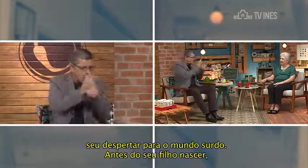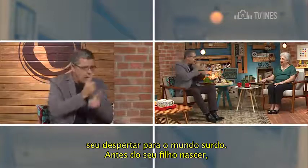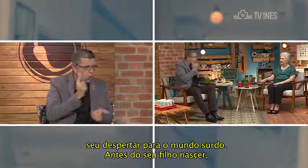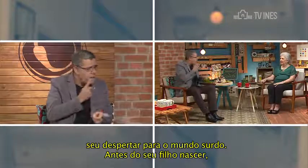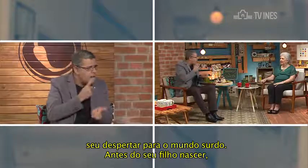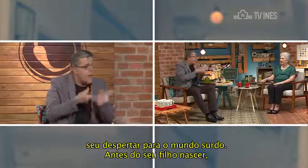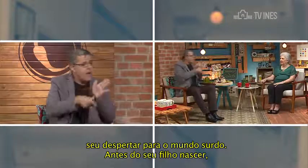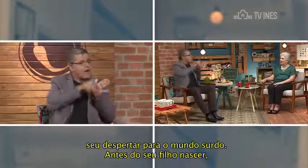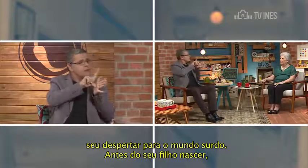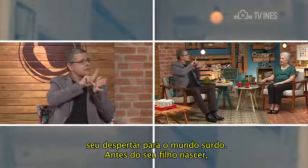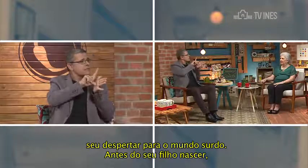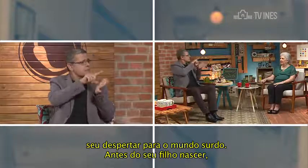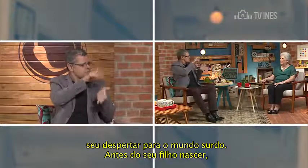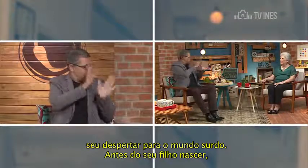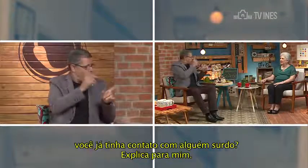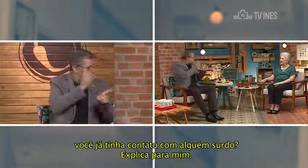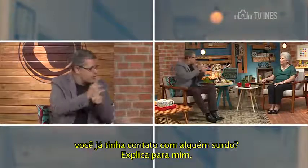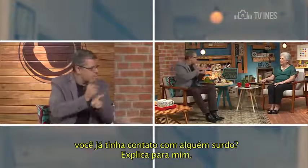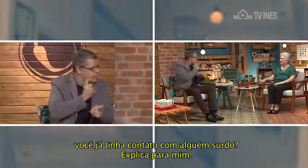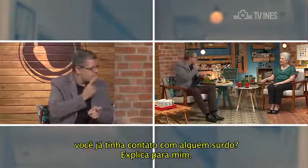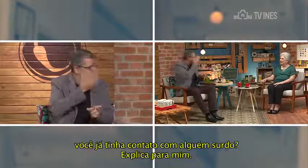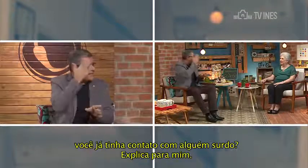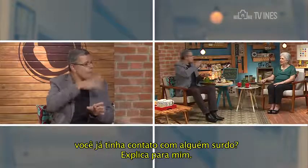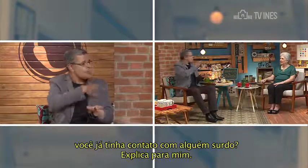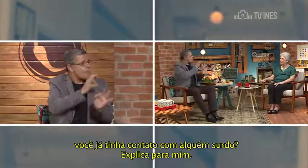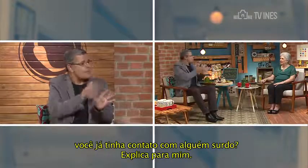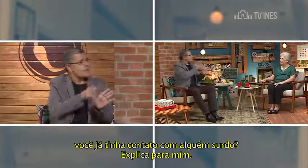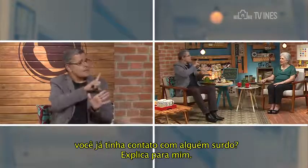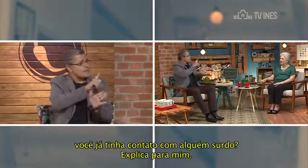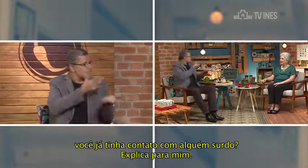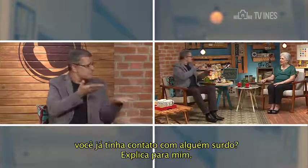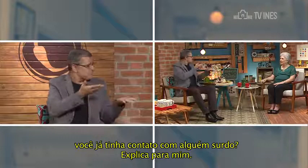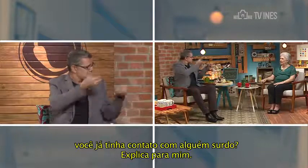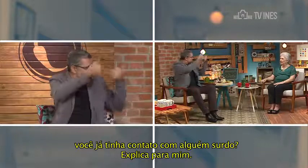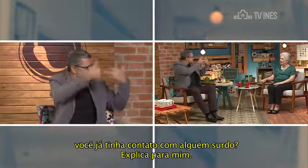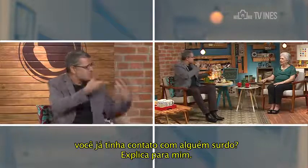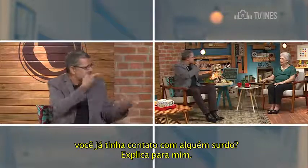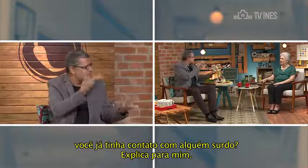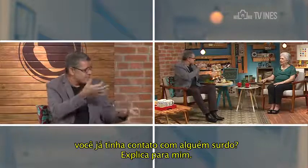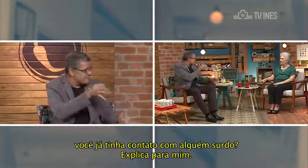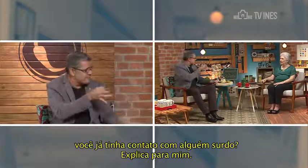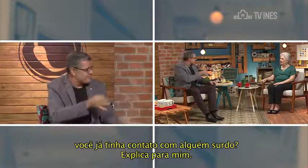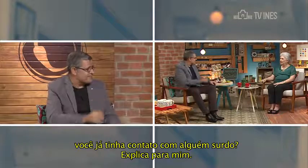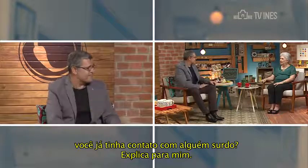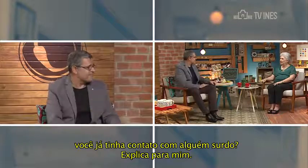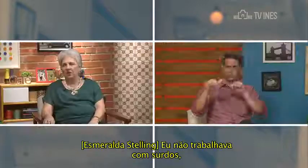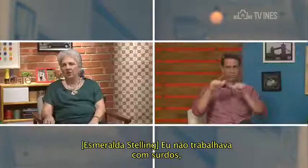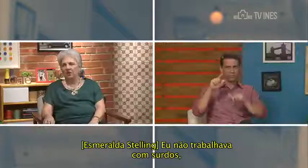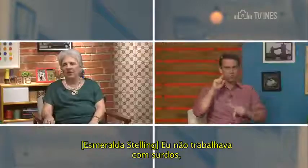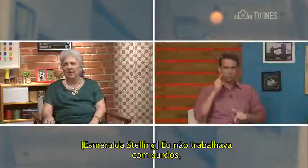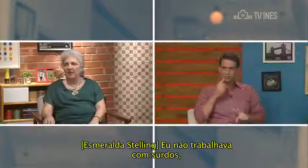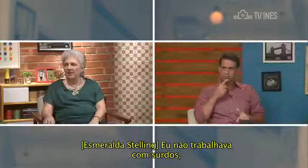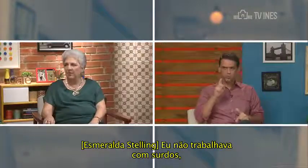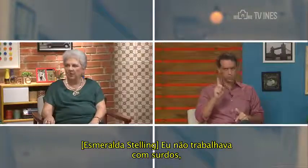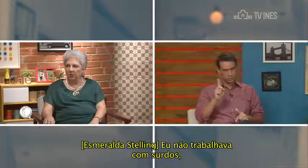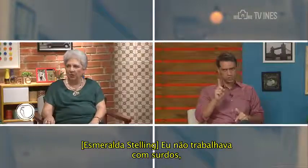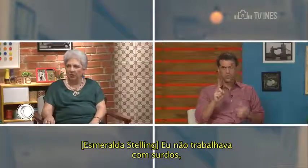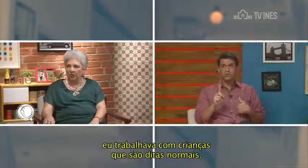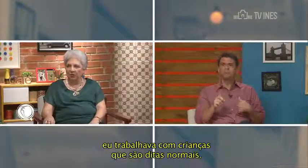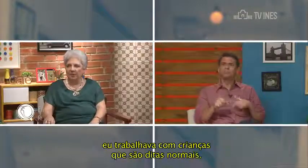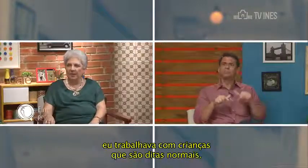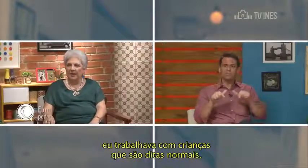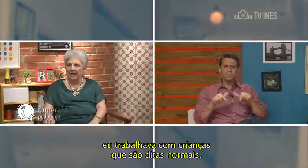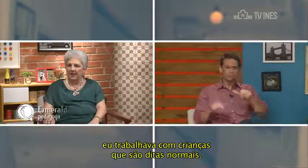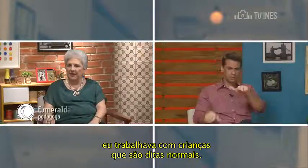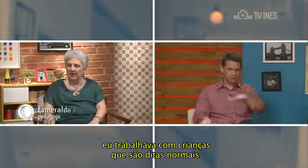surdo Antes do seu filho nascer, você já tinha contato com alguém surdo? Explica para mim Eu não trabalhava com